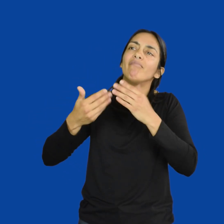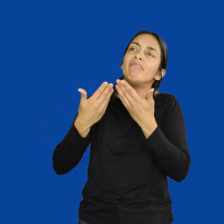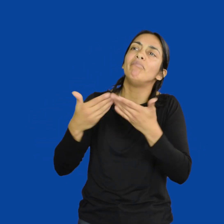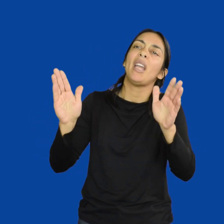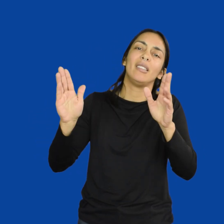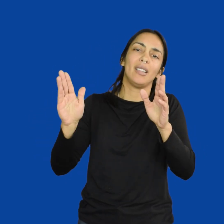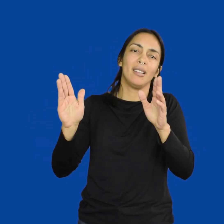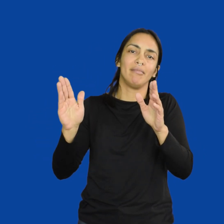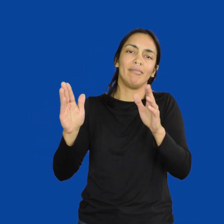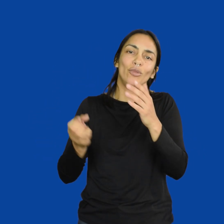un nuevo comienzo.